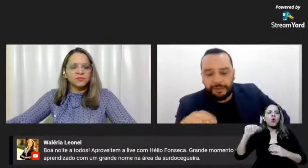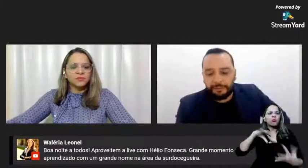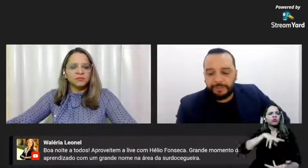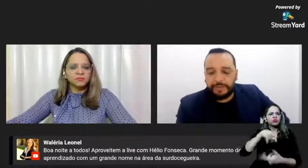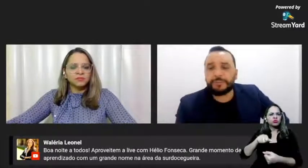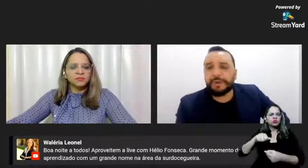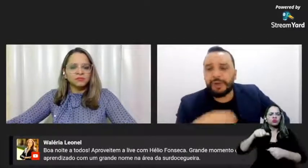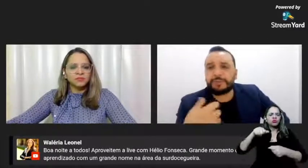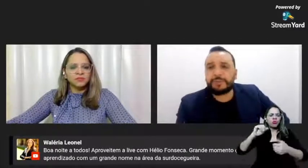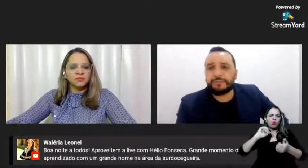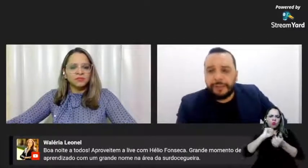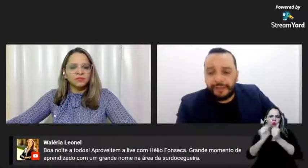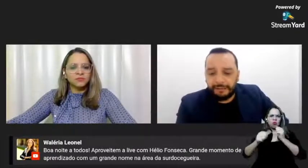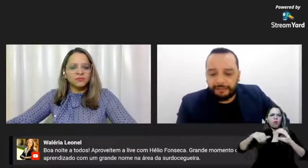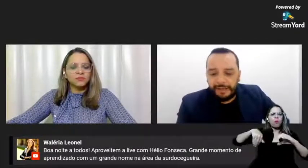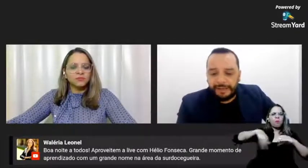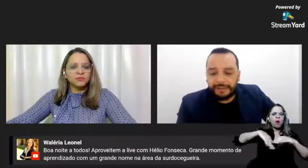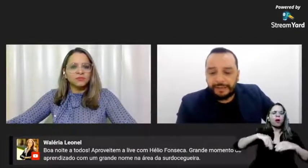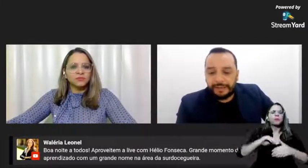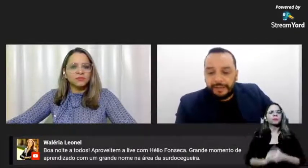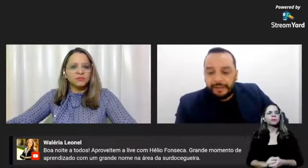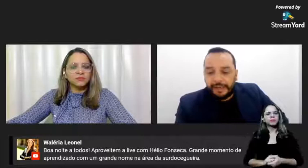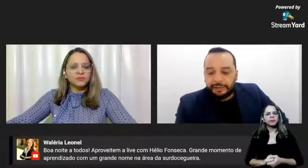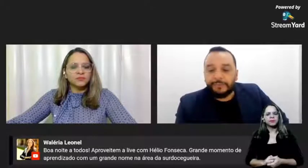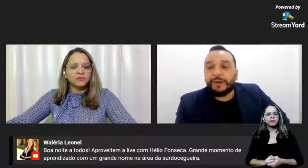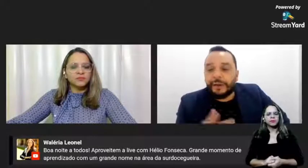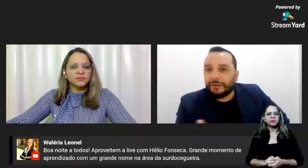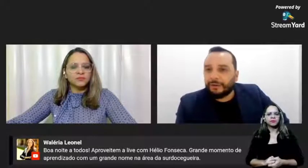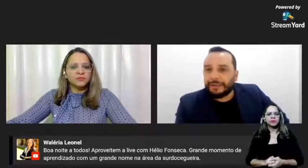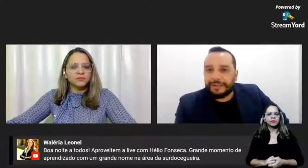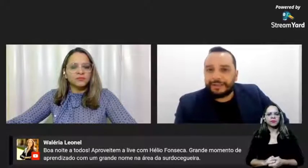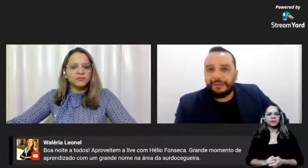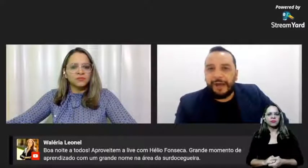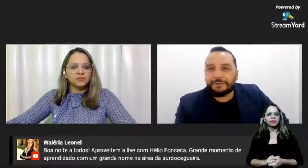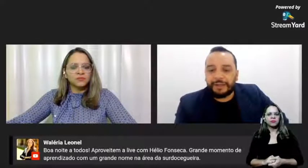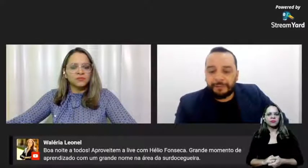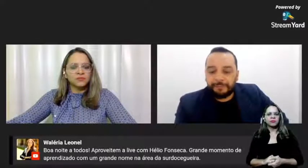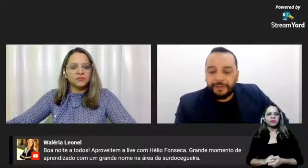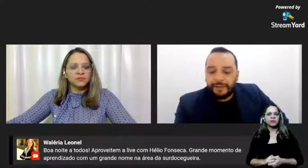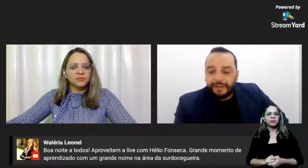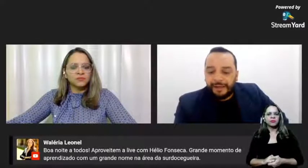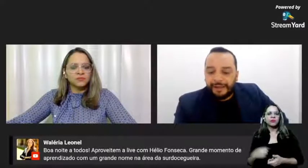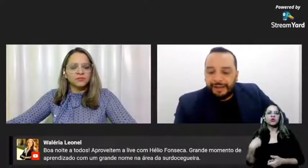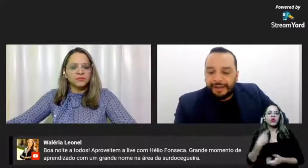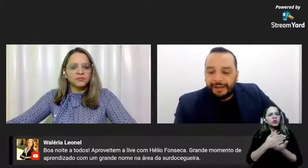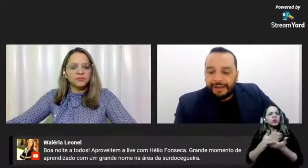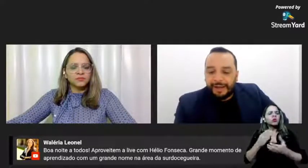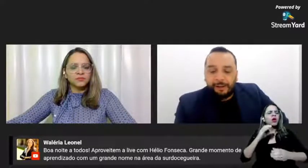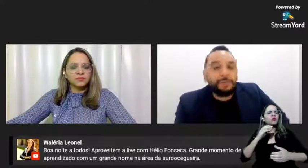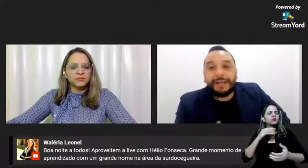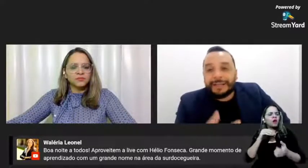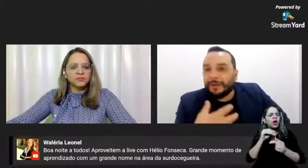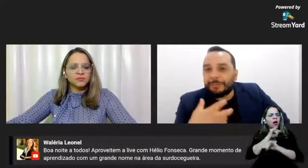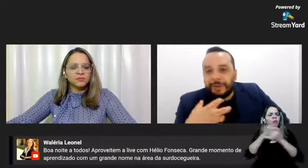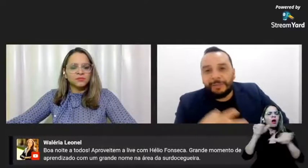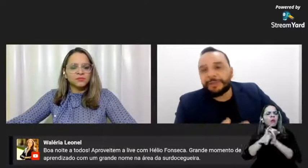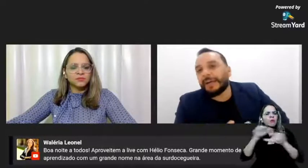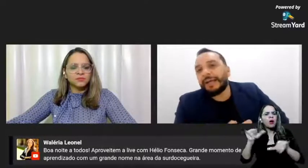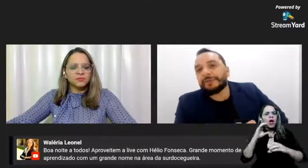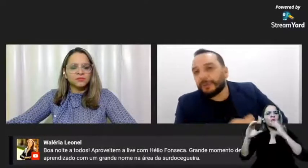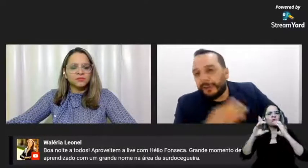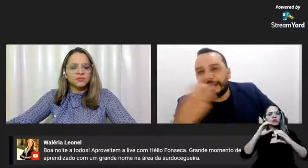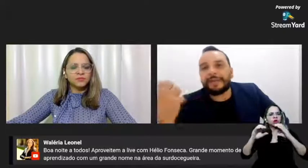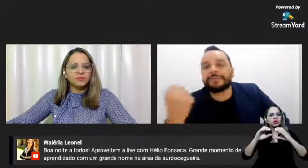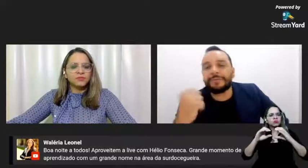que a gente foi chamado para vários programas de TV e tudo mais, divulgando a comunicação áptica, a comunicação áptica